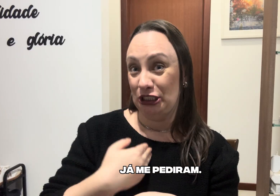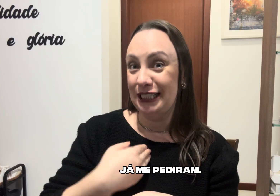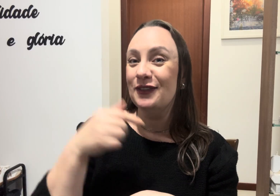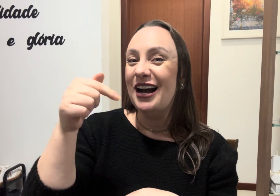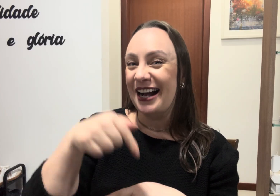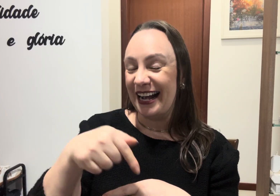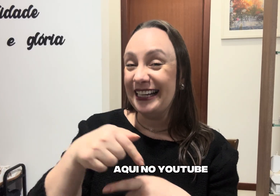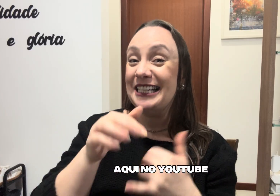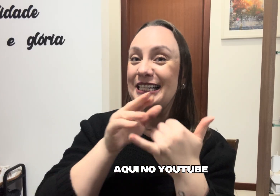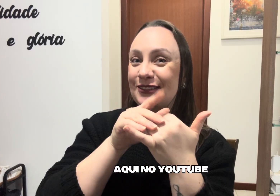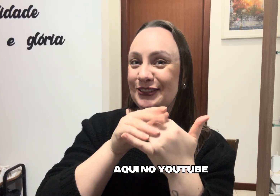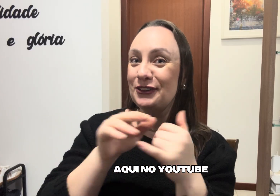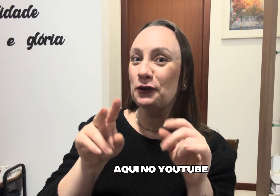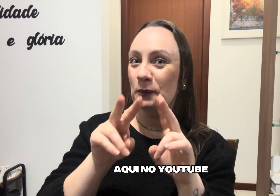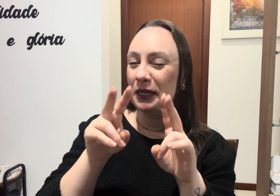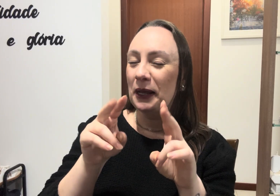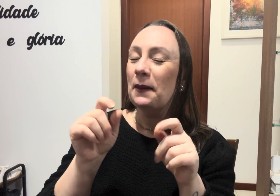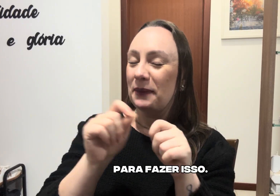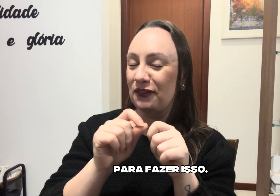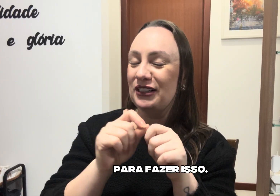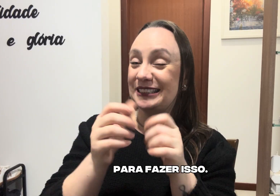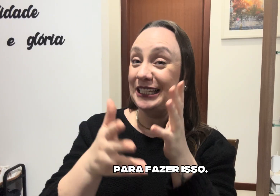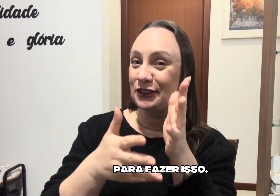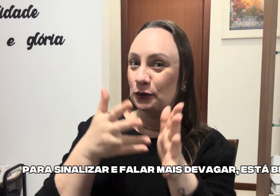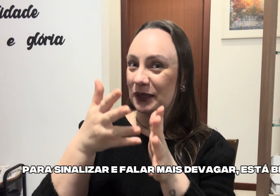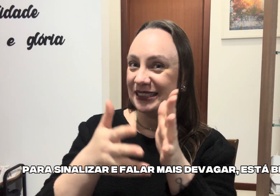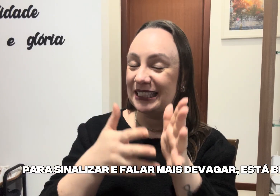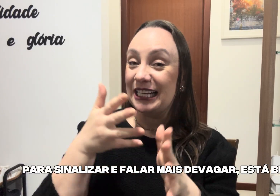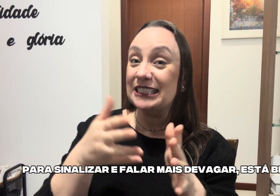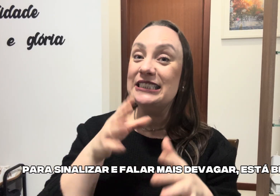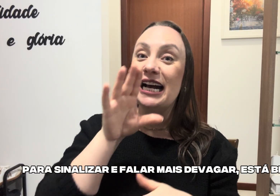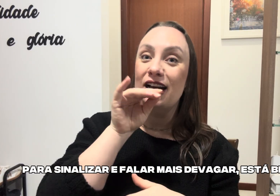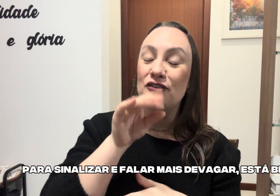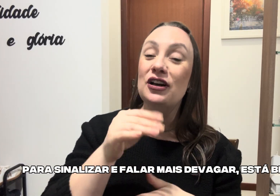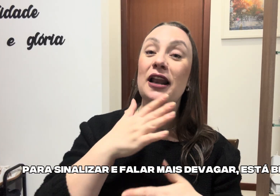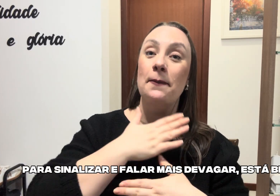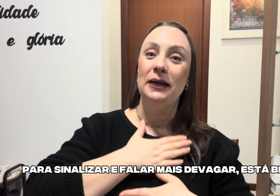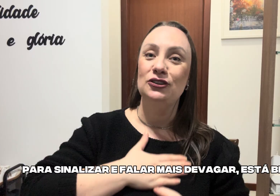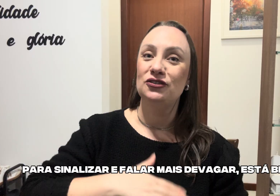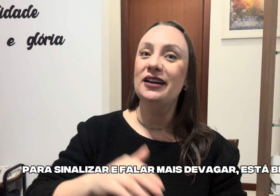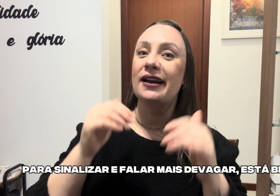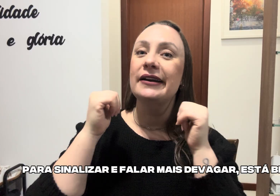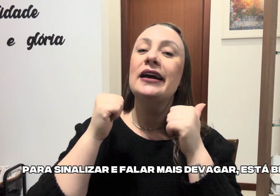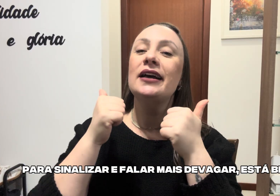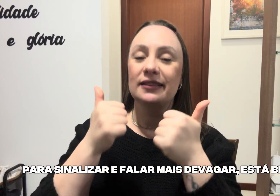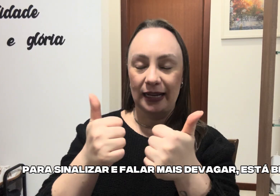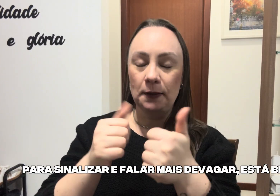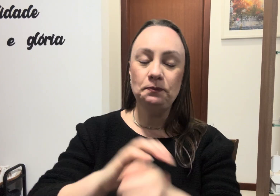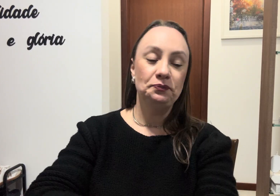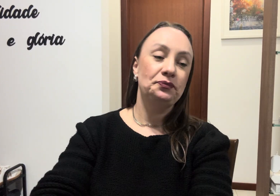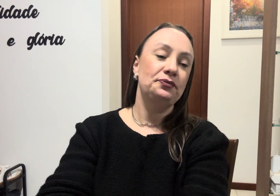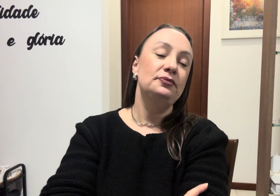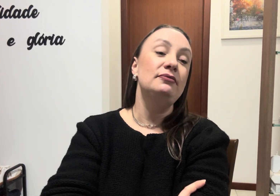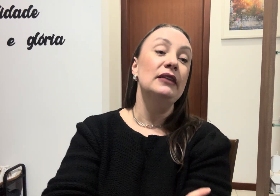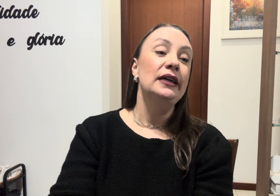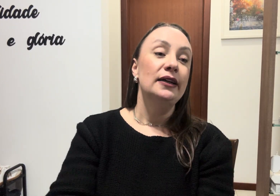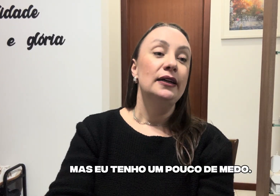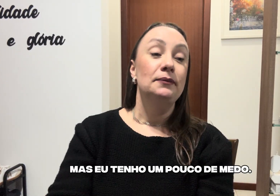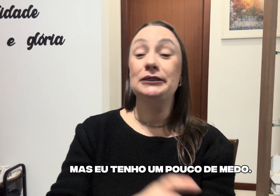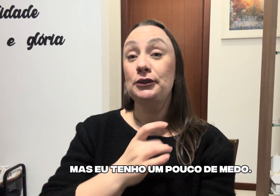pediram aqui no YouTube para fazer isso, para sinalizar e falar mais devagar, tá? Mas eu tenho um